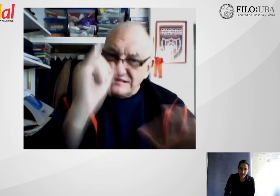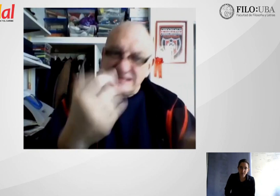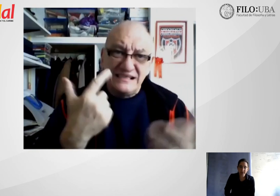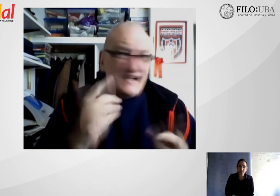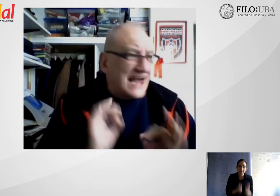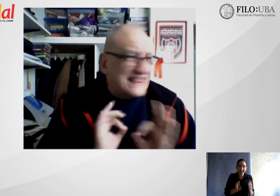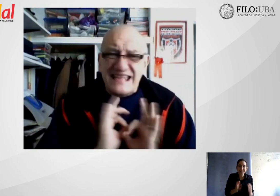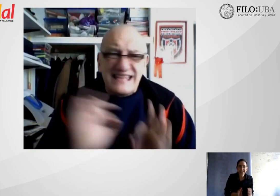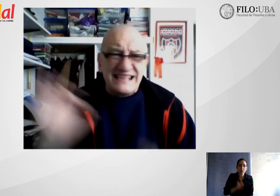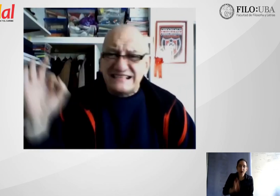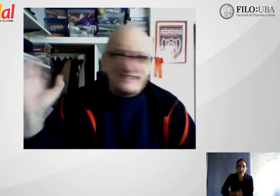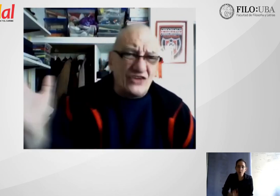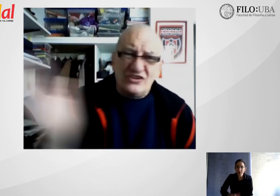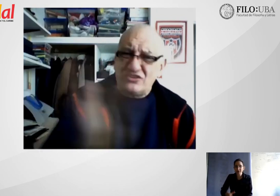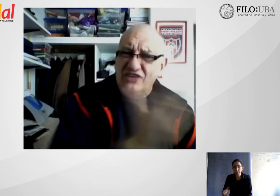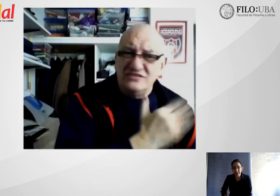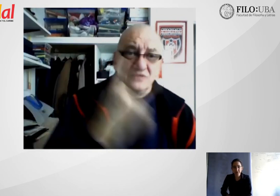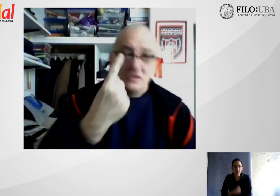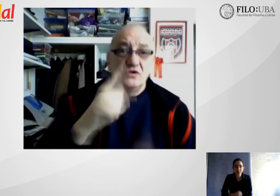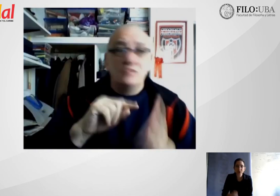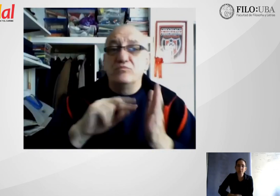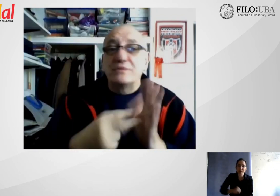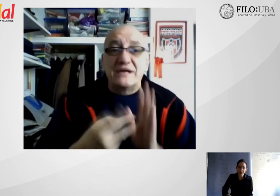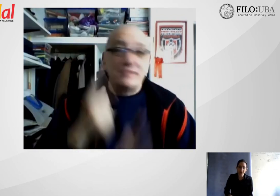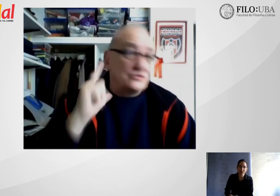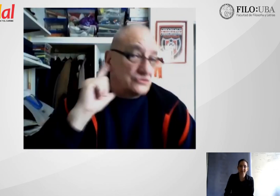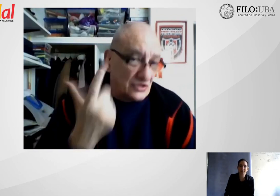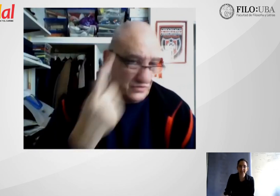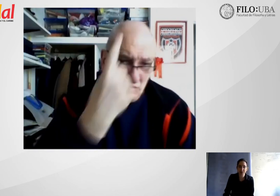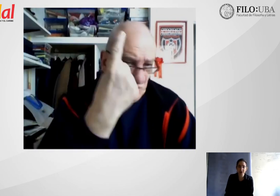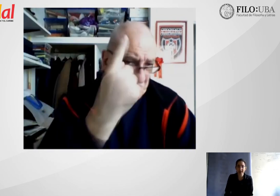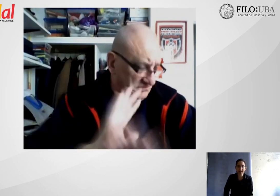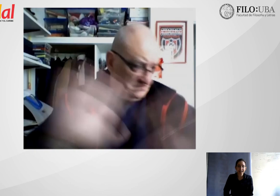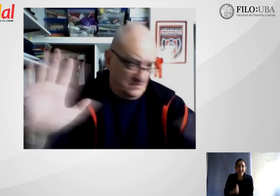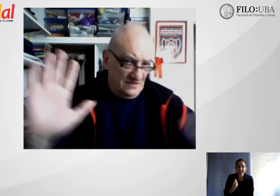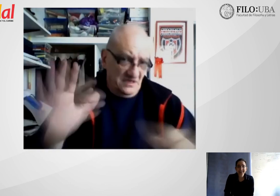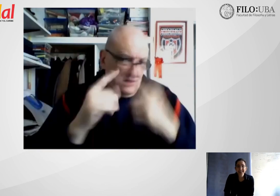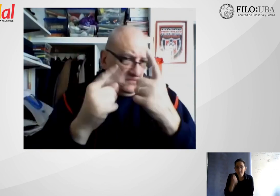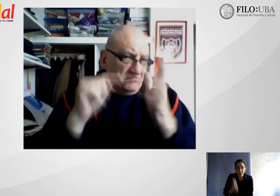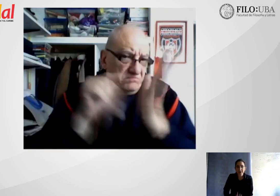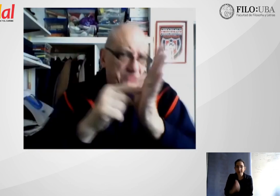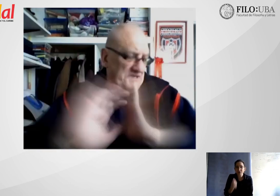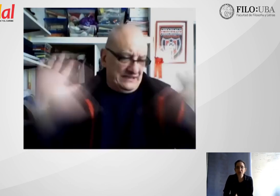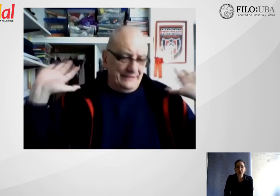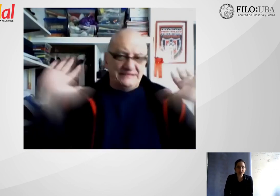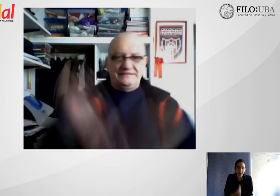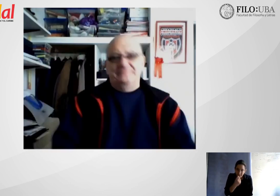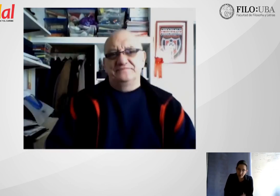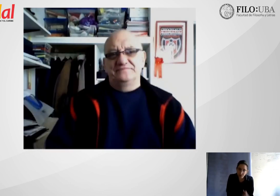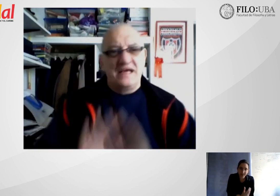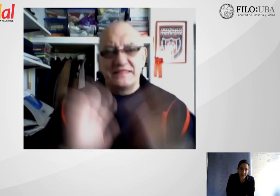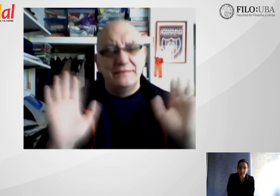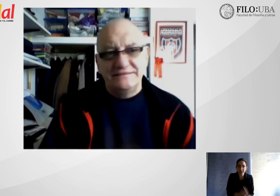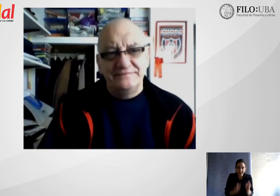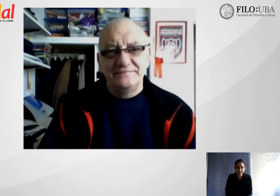accesibilidad, con interpretación, para que entendamos cada uno de estos pasos, cada uno de estos procesos que están pasando ahora. Este es el problema que nosotros, las